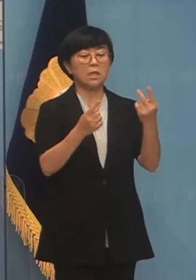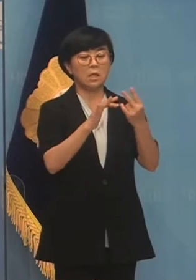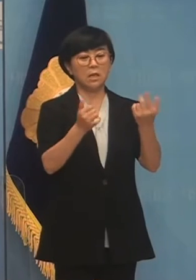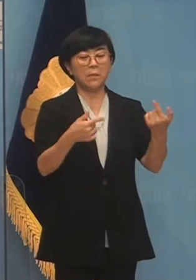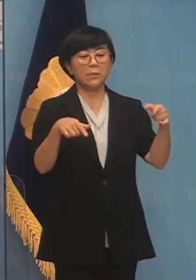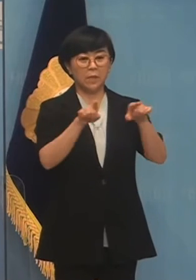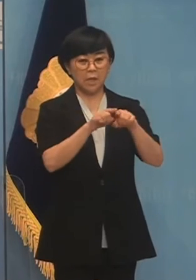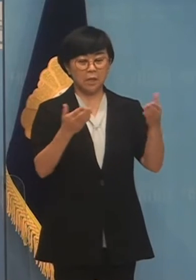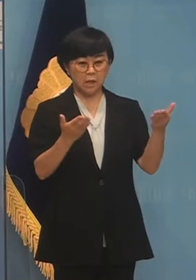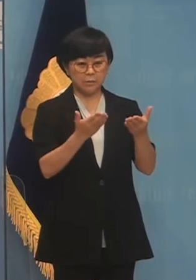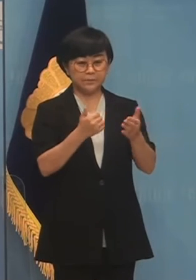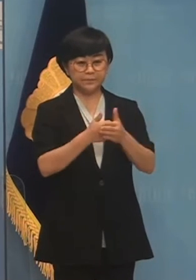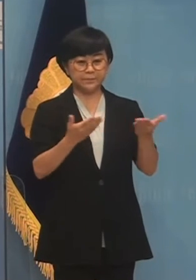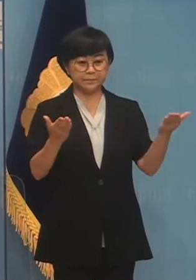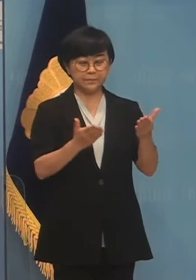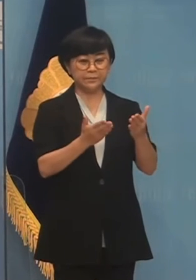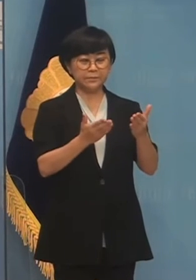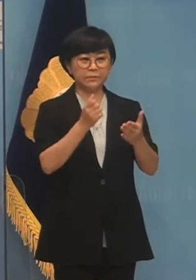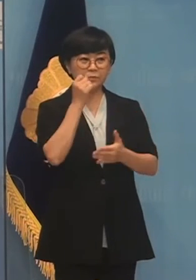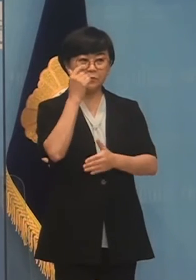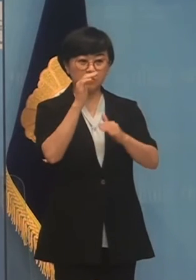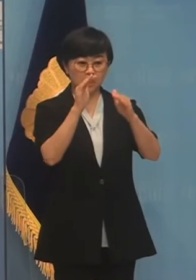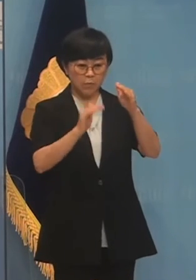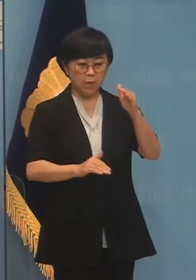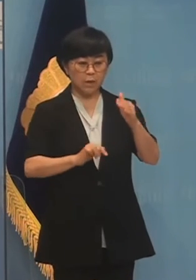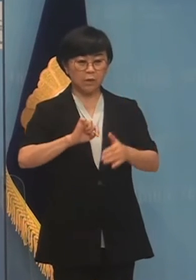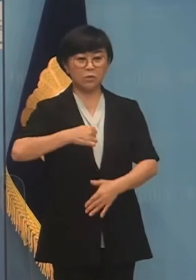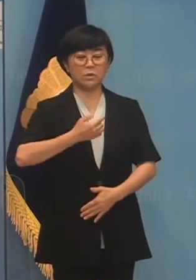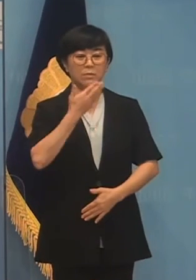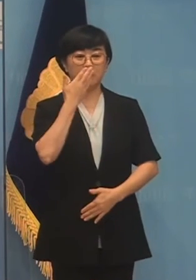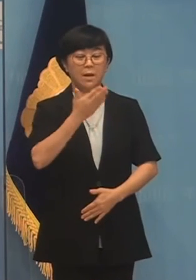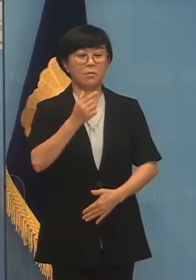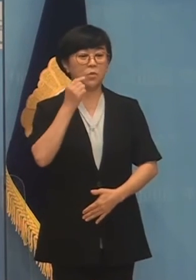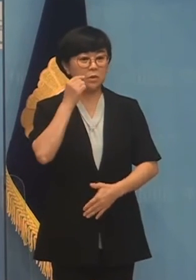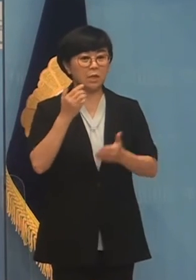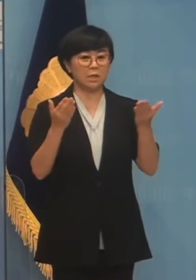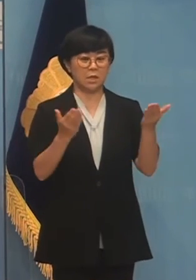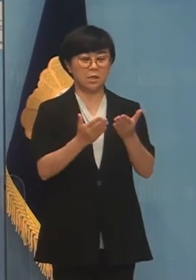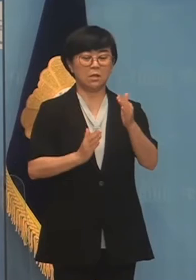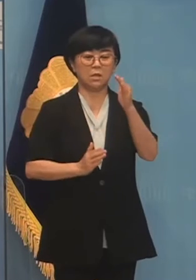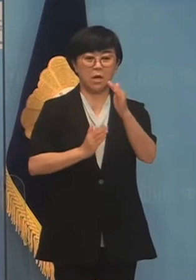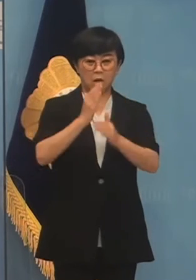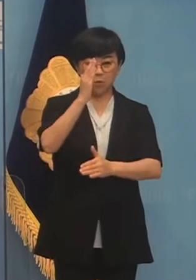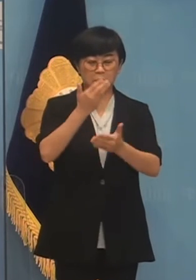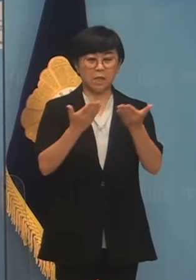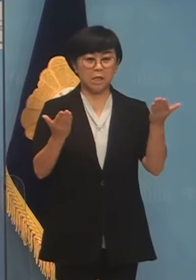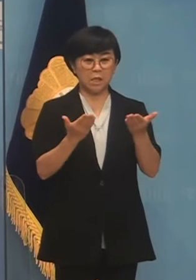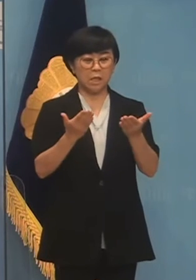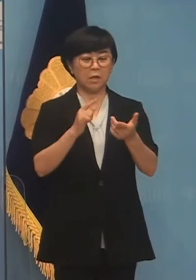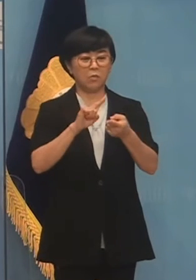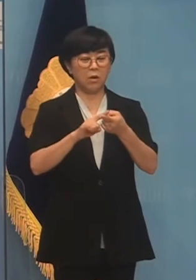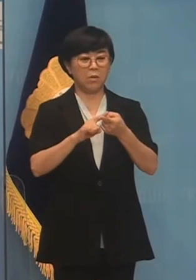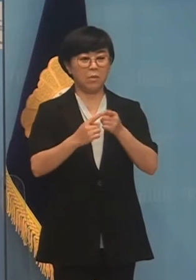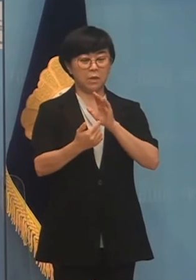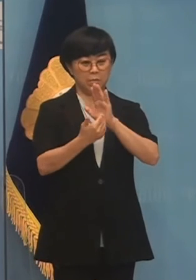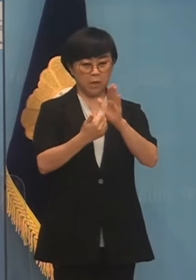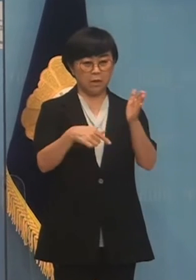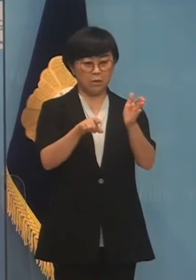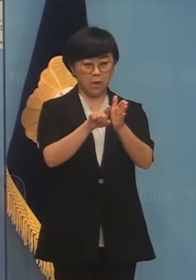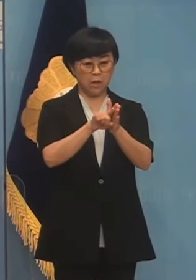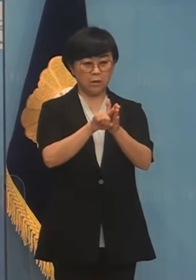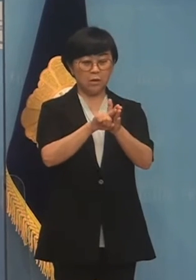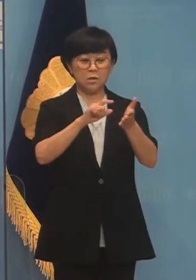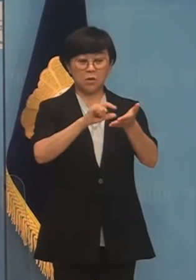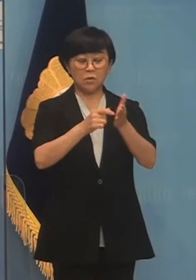작업과 근속기간 6개월 미만 단독으로 할 수 없는 작업, 바로사 방지 및 안전작업을 위한 적정